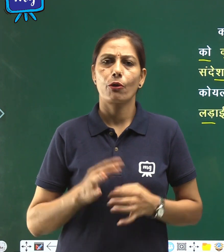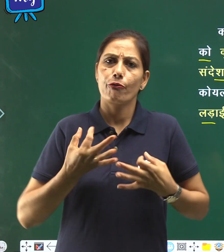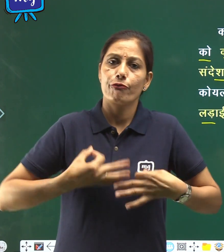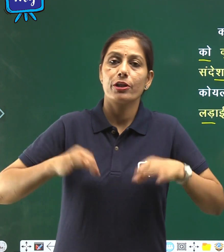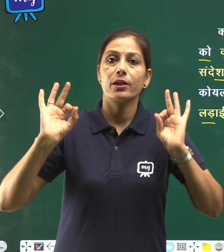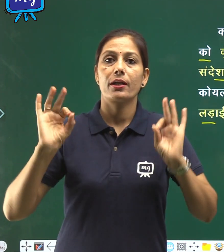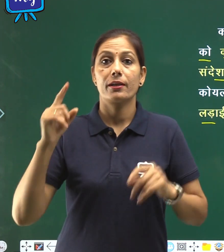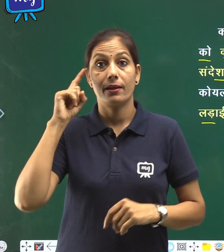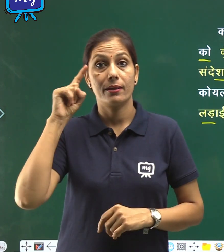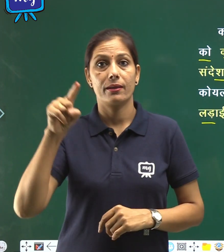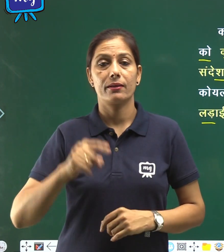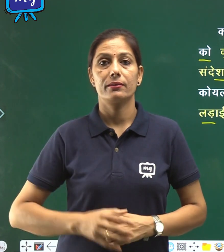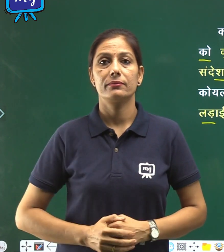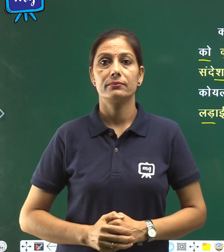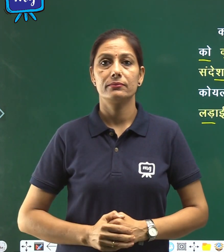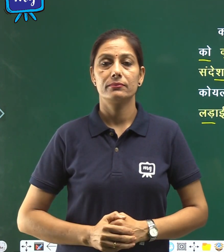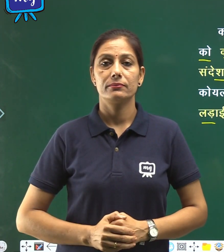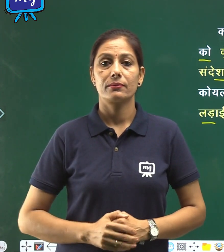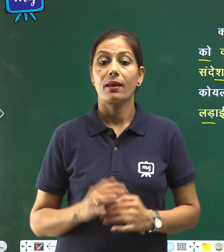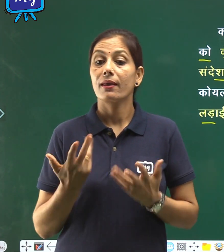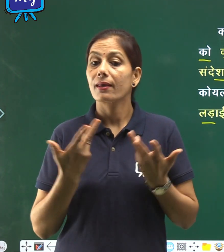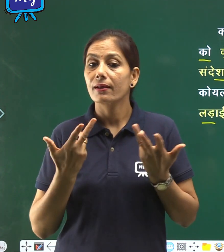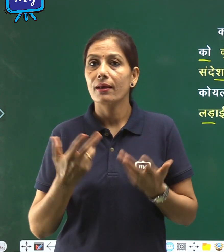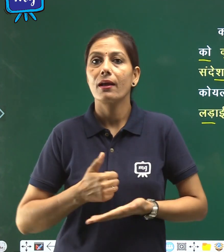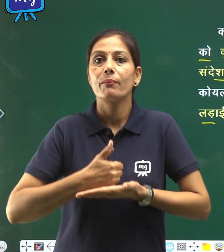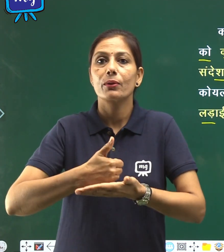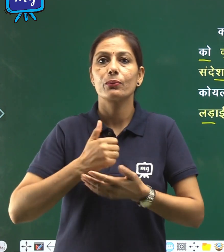स्वतंत्र कराने के लिए क्या क्या करूं?